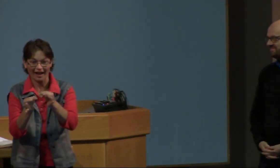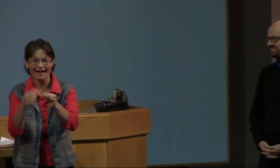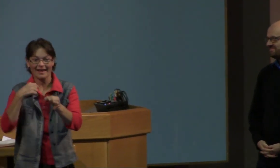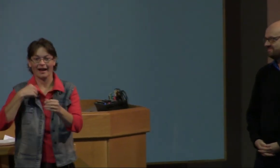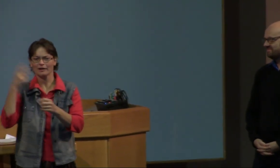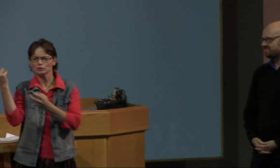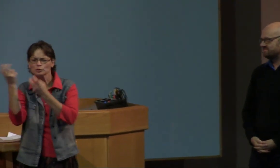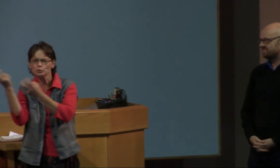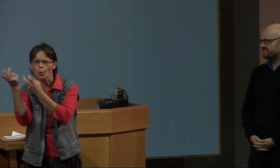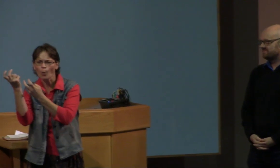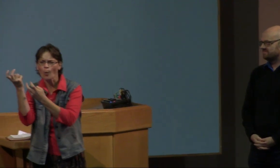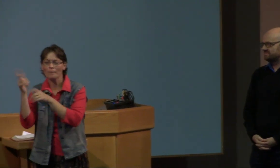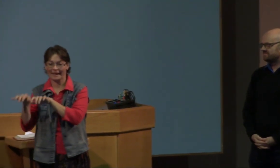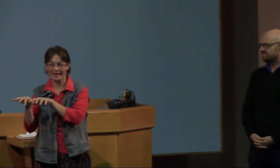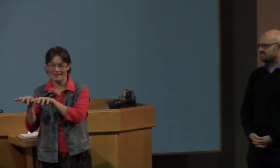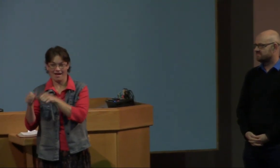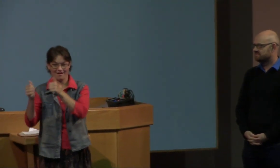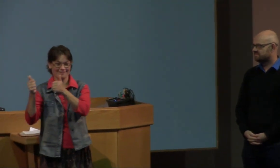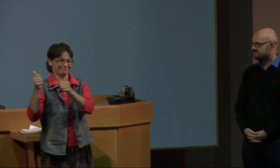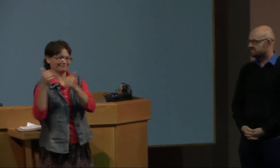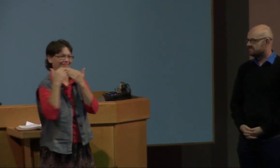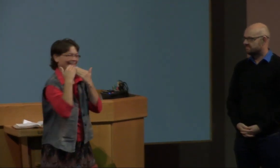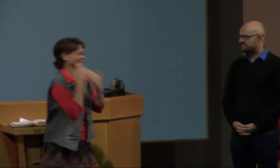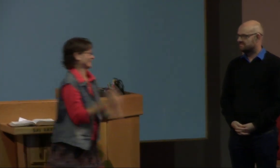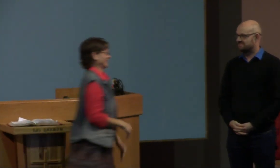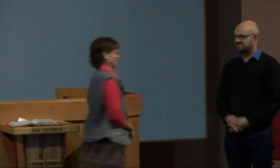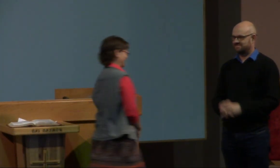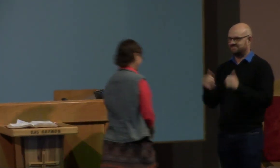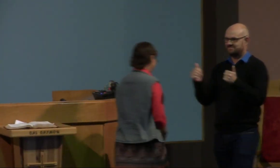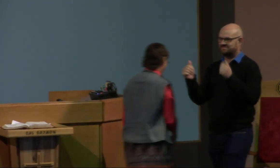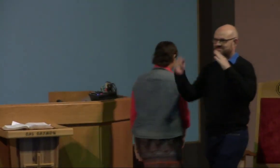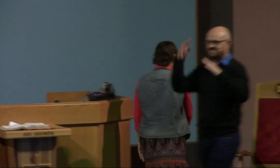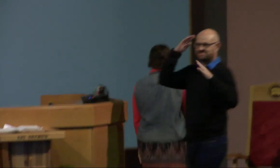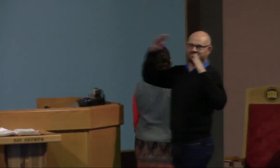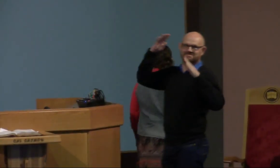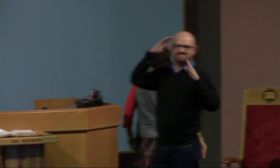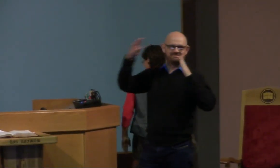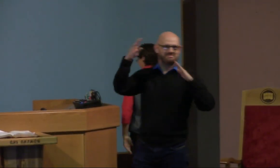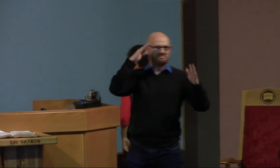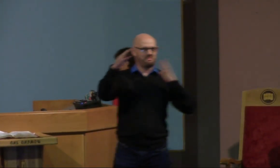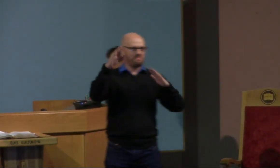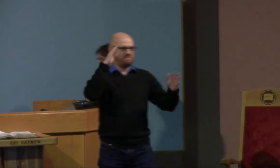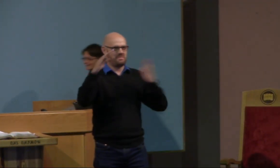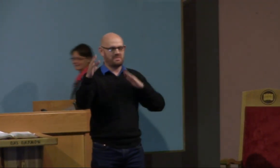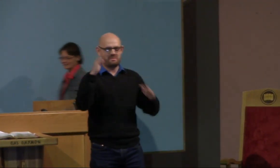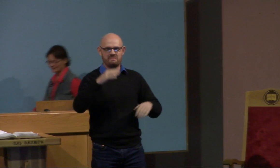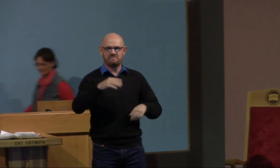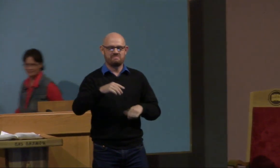Vir julle verduidelik. Ek en Dikkie gaan vir julle verduidelik. Môre julle.